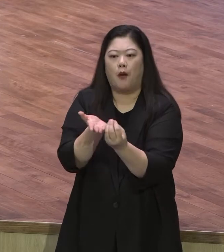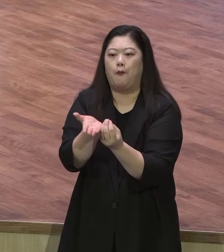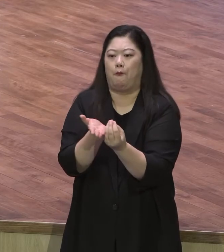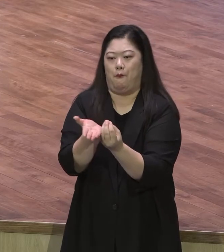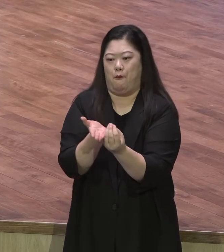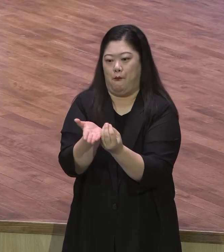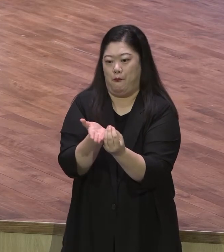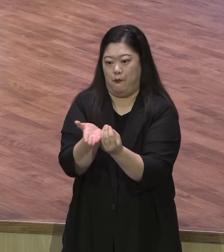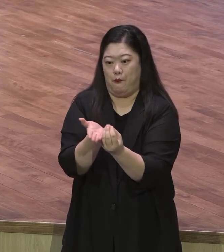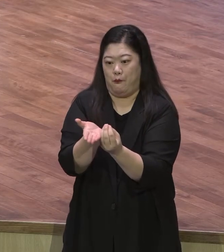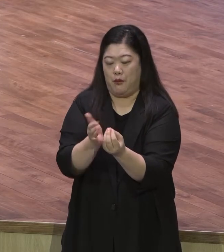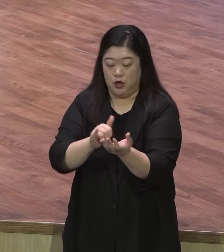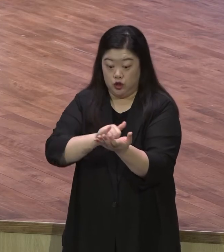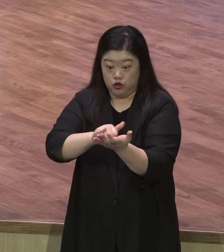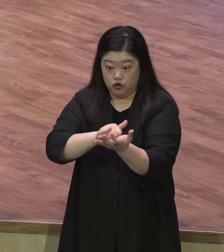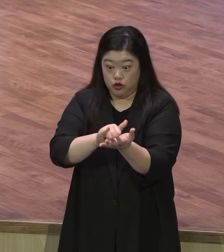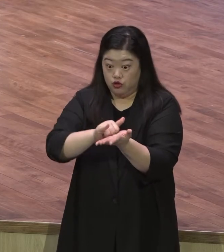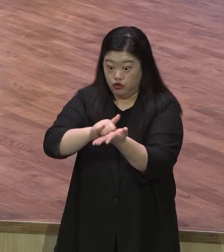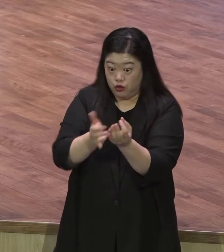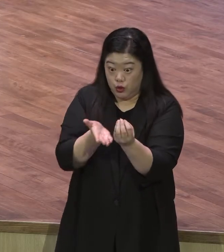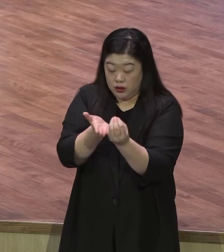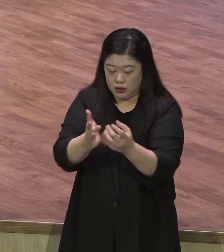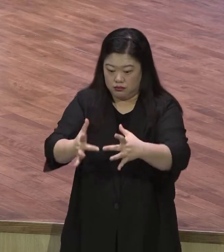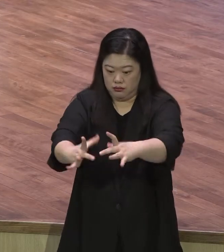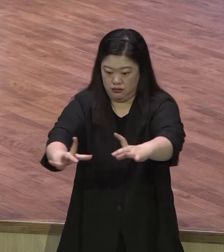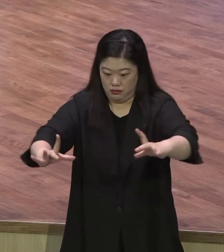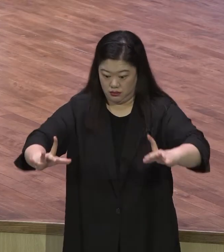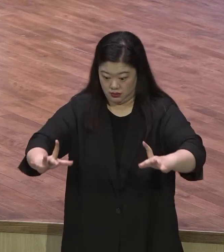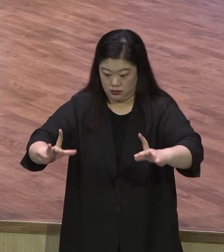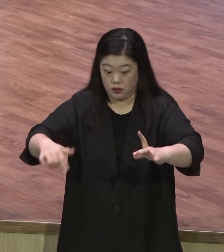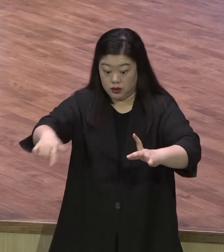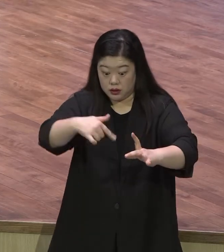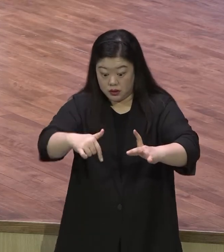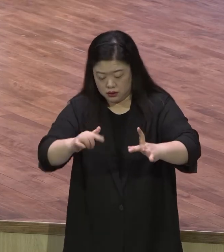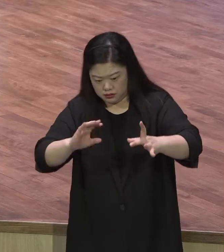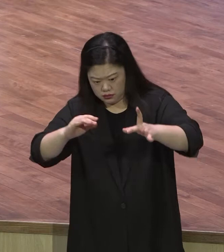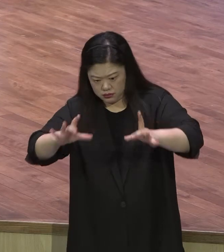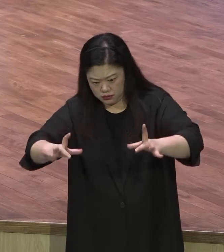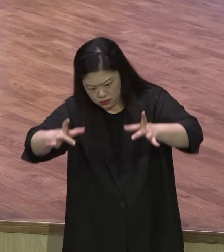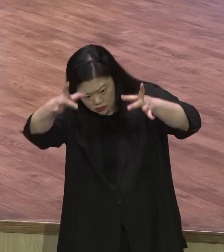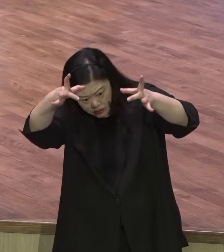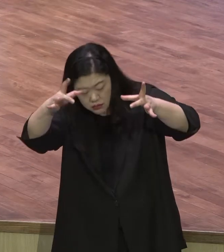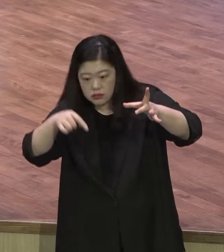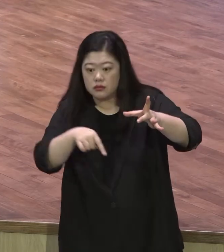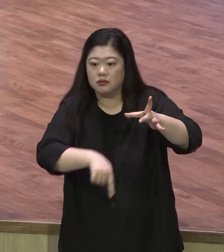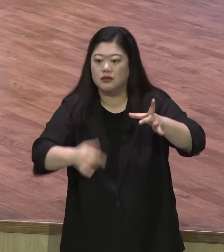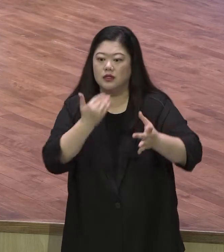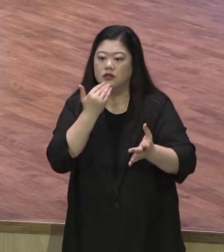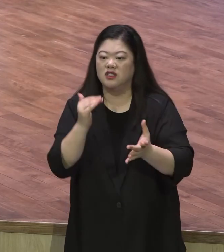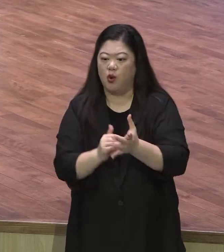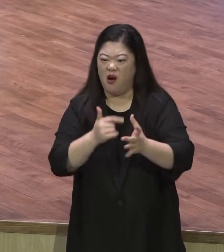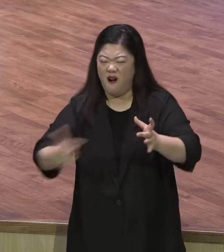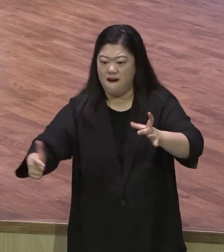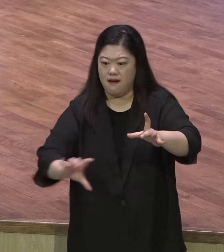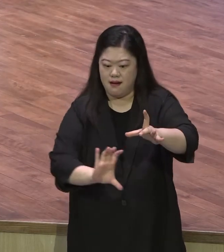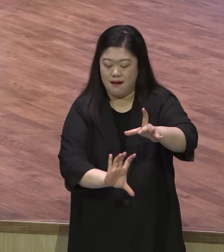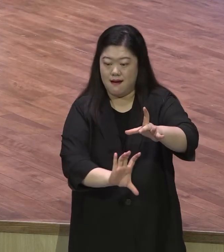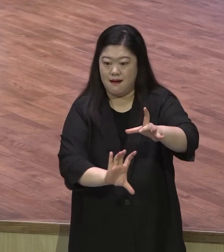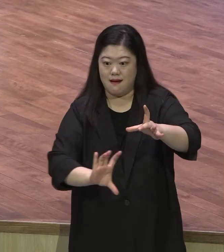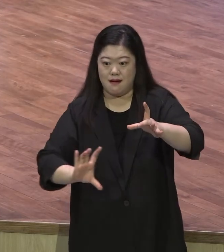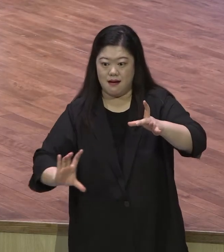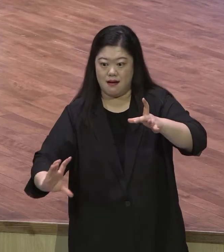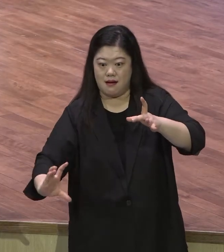뉴욕 자체가 그대한 안만 층으로 되어 있어요. 돌 큰 돌로 그렇게 돼